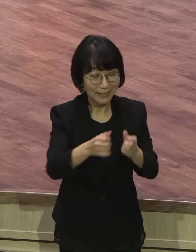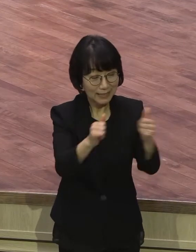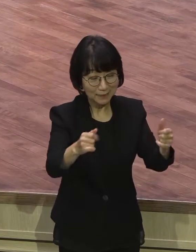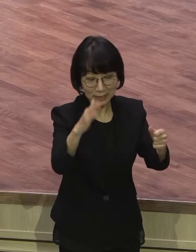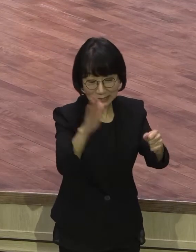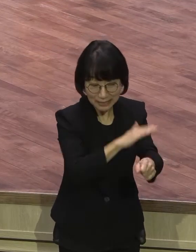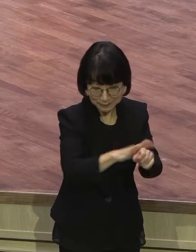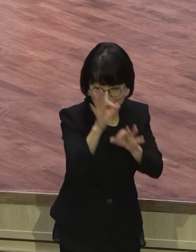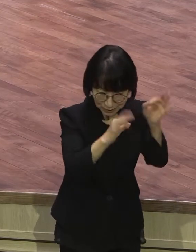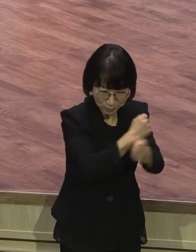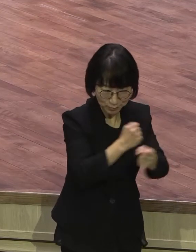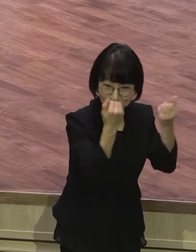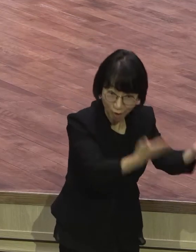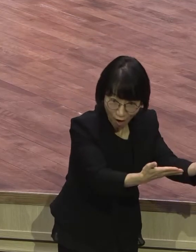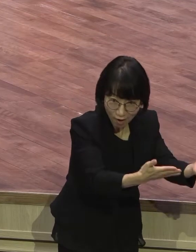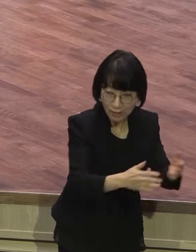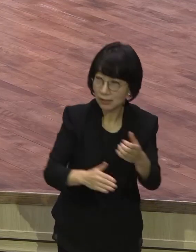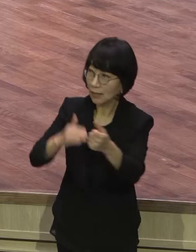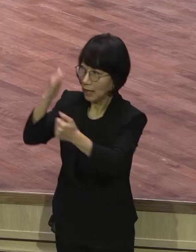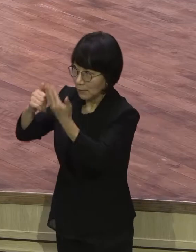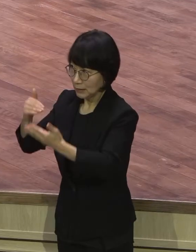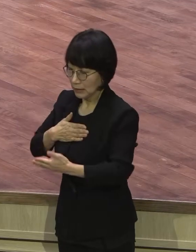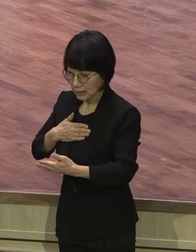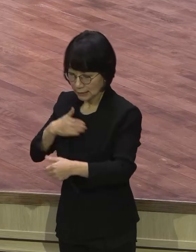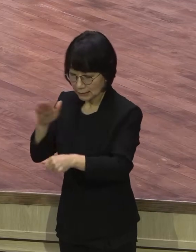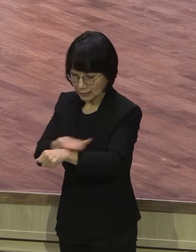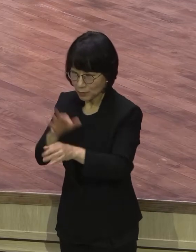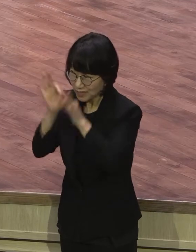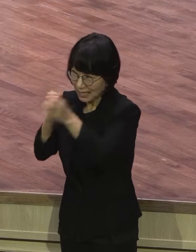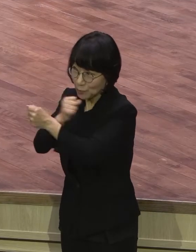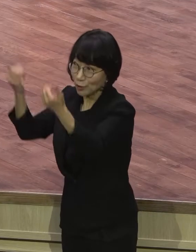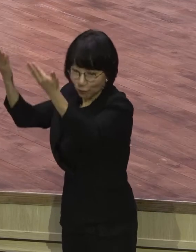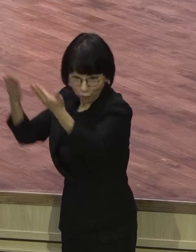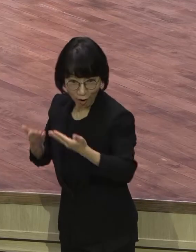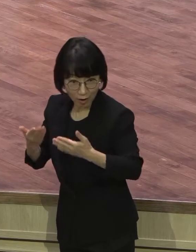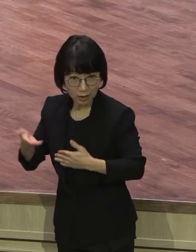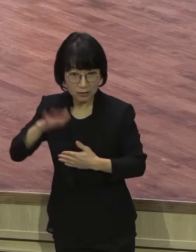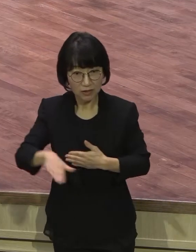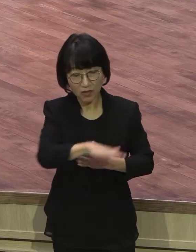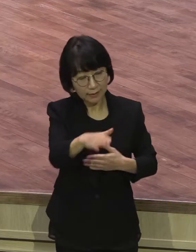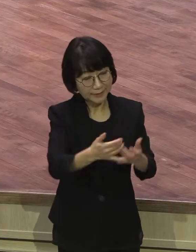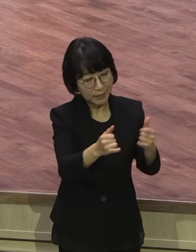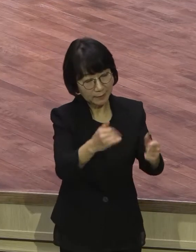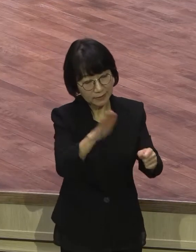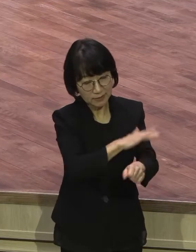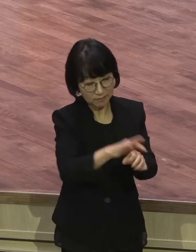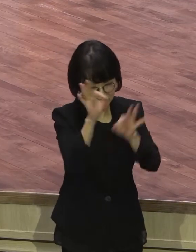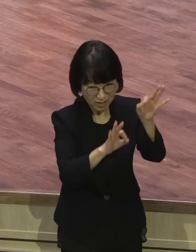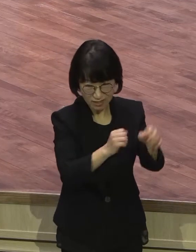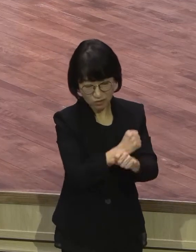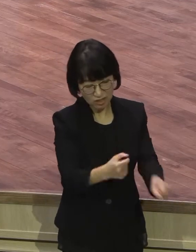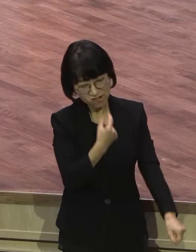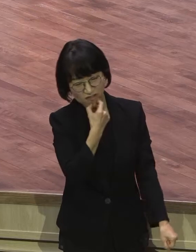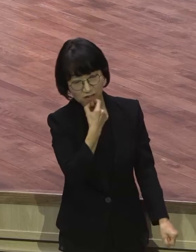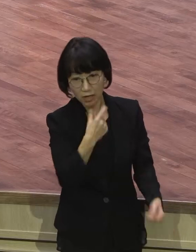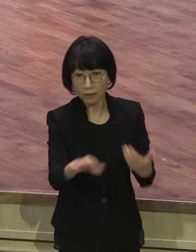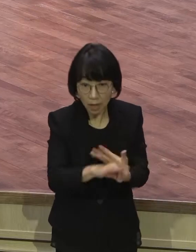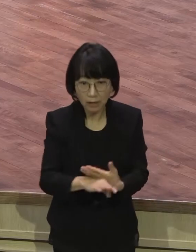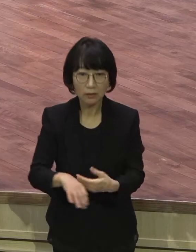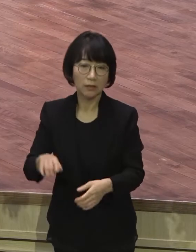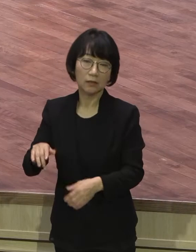용서하면 너희 하늘 아버지께서도 너희 잘못을 용서하시려니와 너희가 사람의 잘못을 용서하지 아니하면 너희